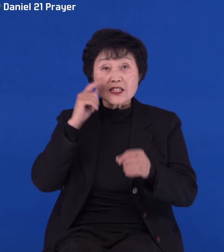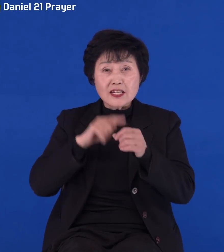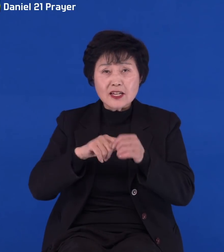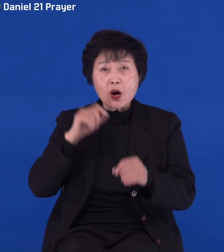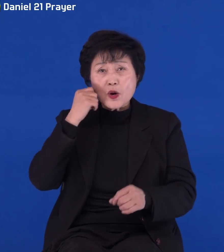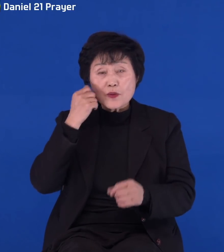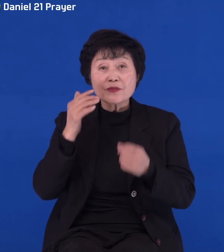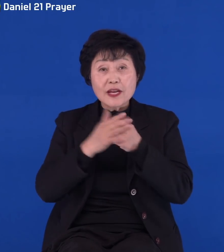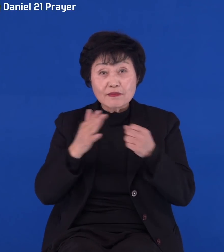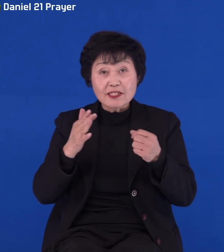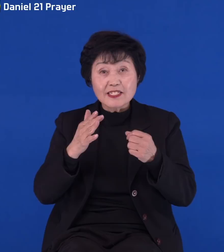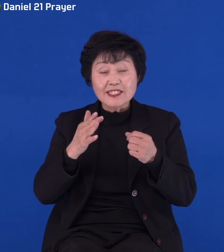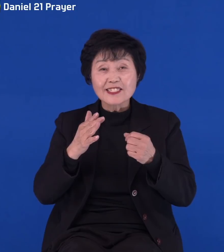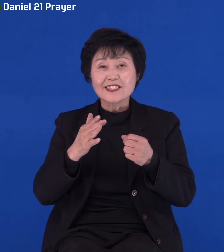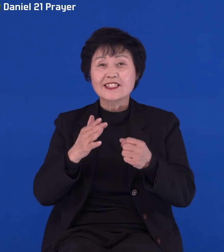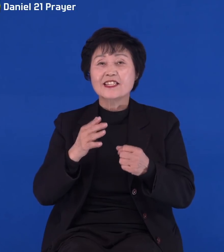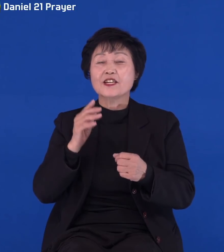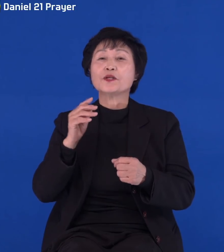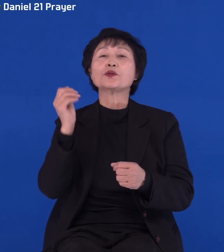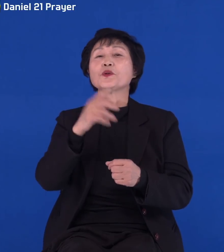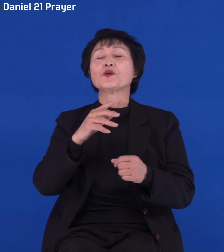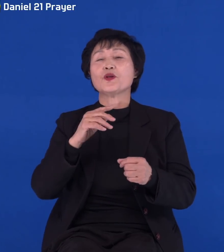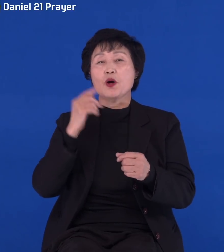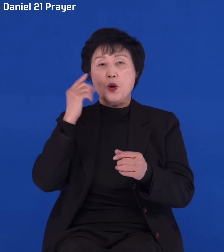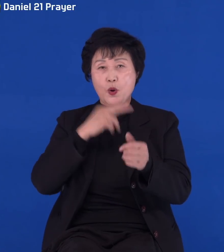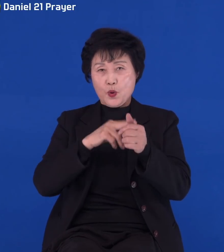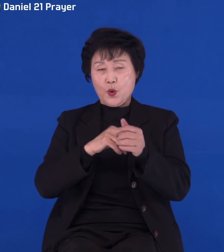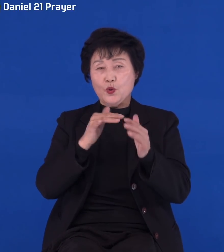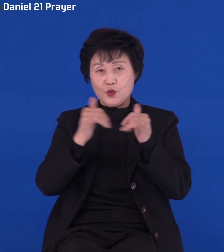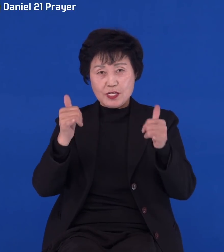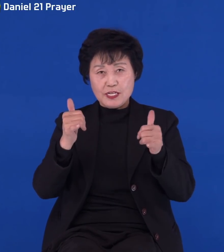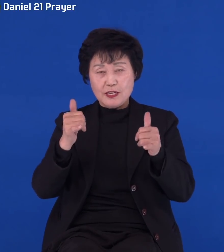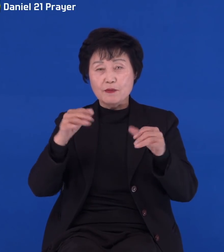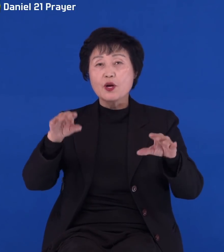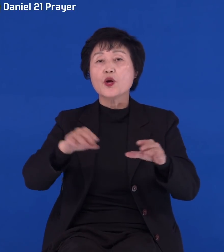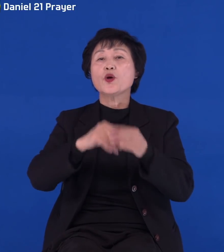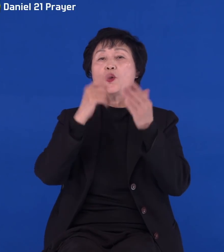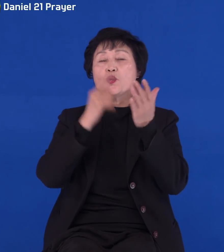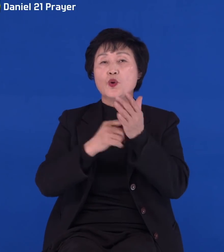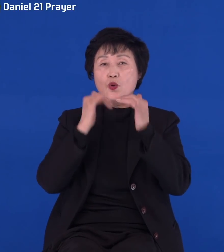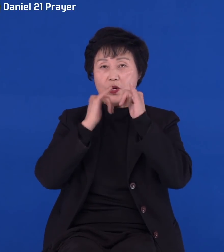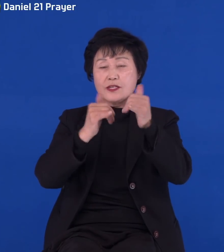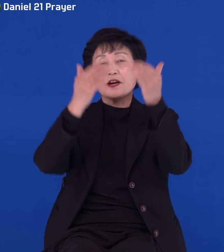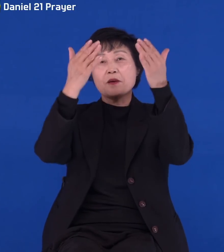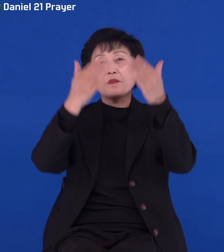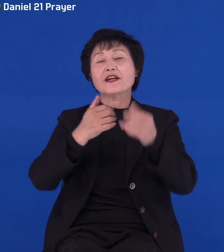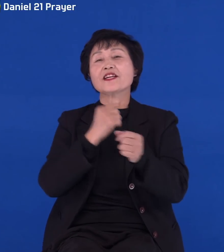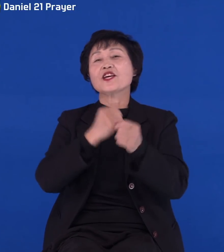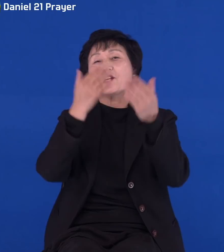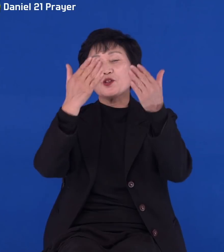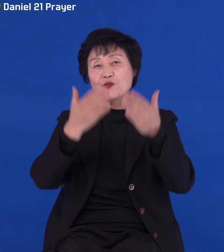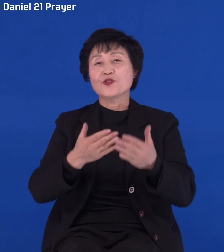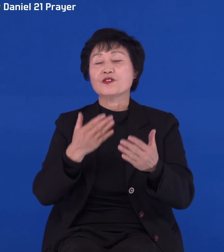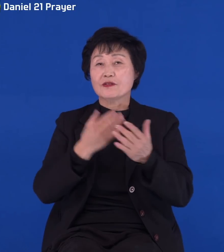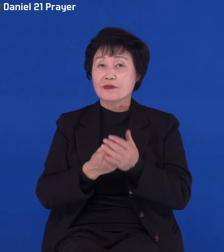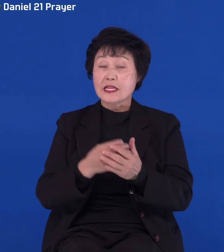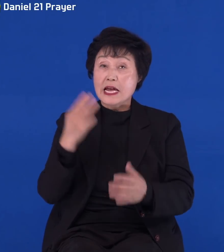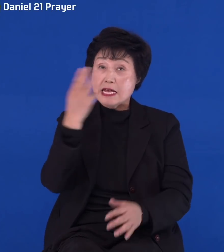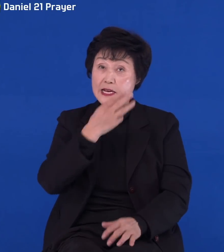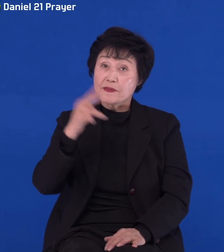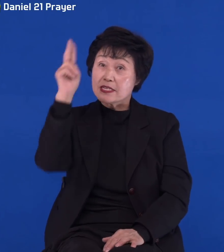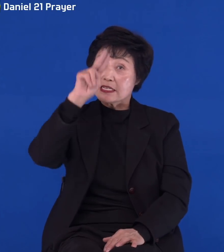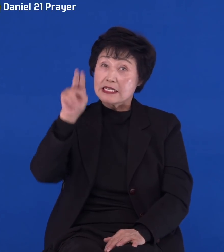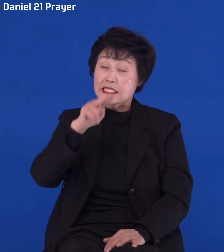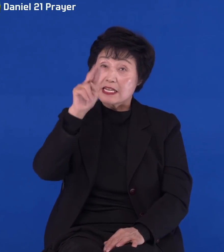네. 비자 연장 신청서를 써야 되는데 어떻게 써야 할지 모르겠습니다. 총장상을 받게 돼요. 우리 학교 최우수 모범상 $3,000와 함께